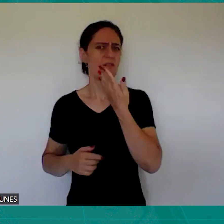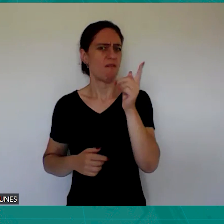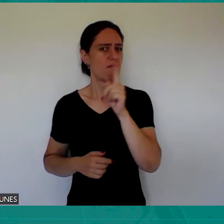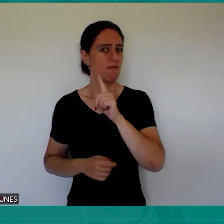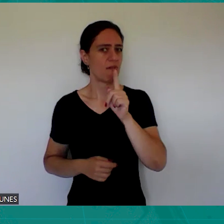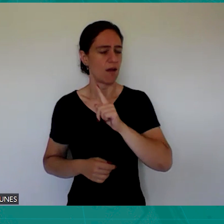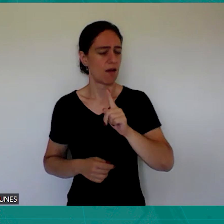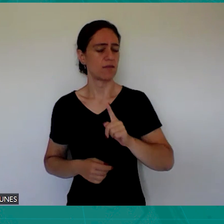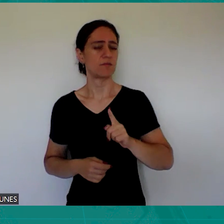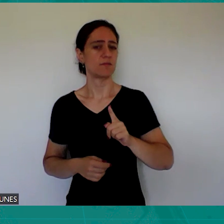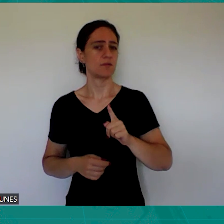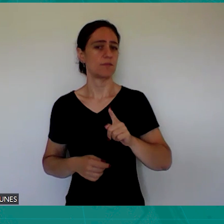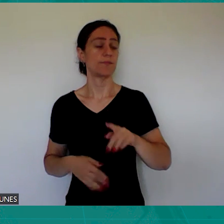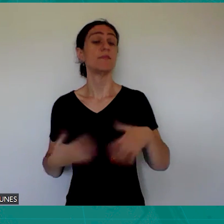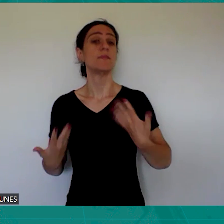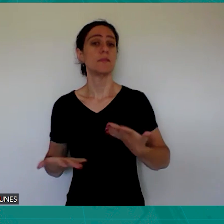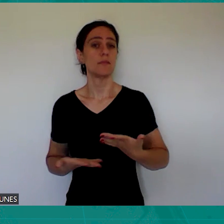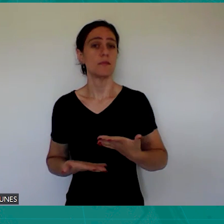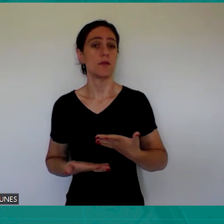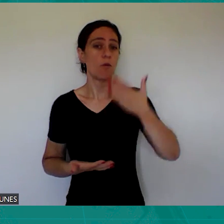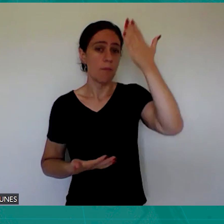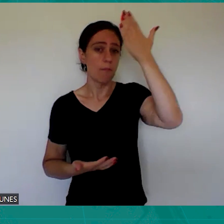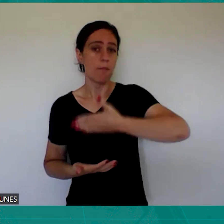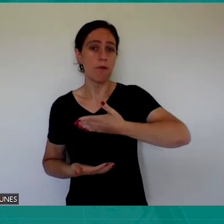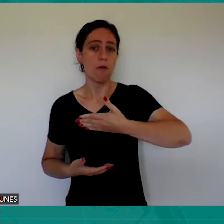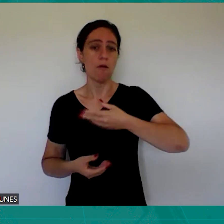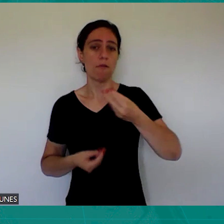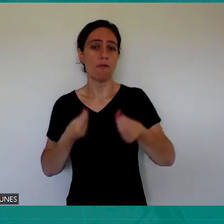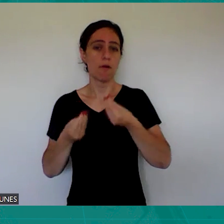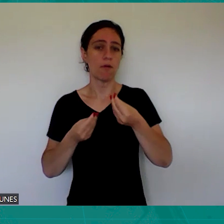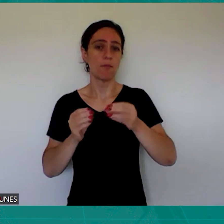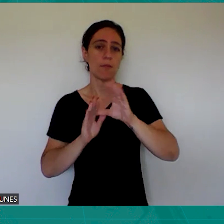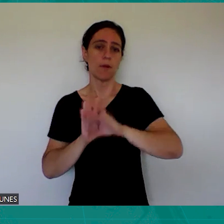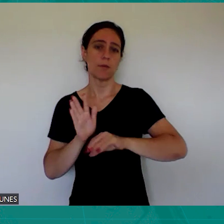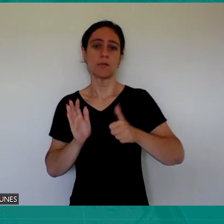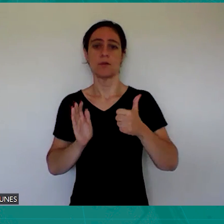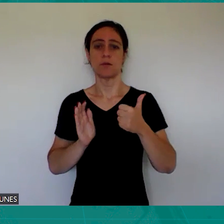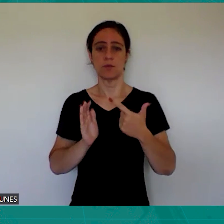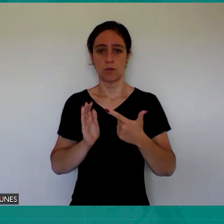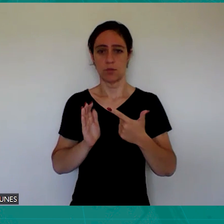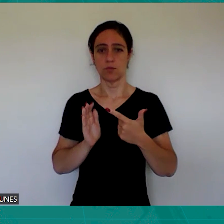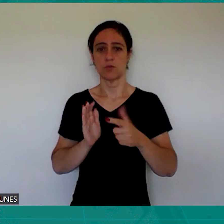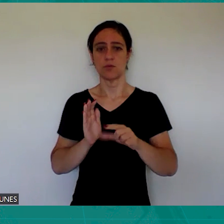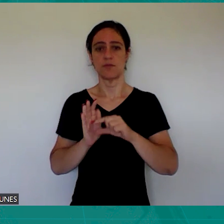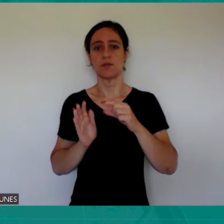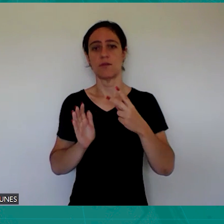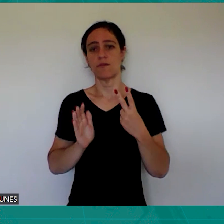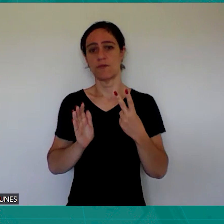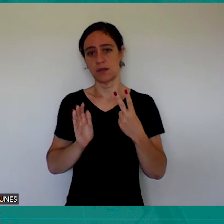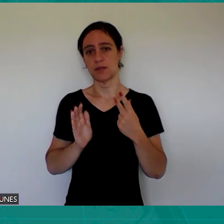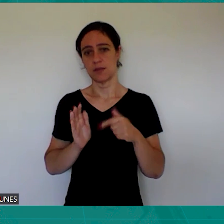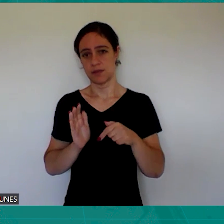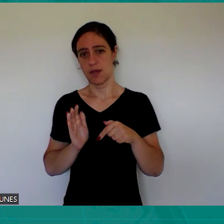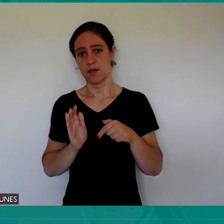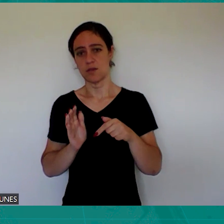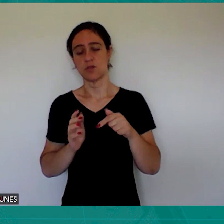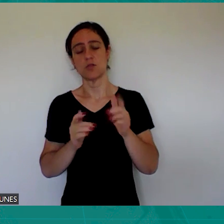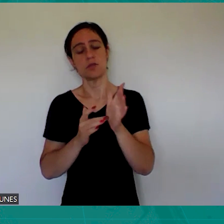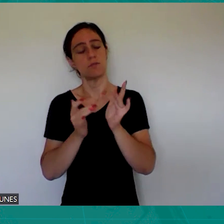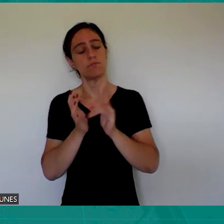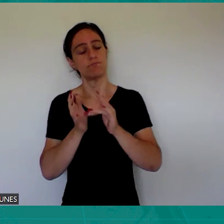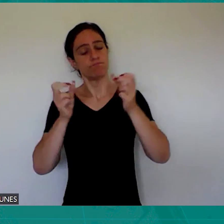vou comprovar a vocês, no capítulo 12, versículo 27, Jesus disse assim: